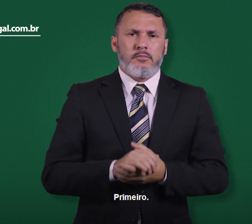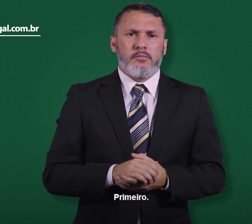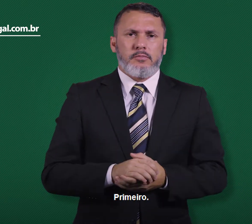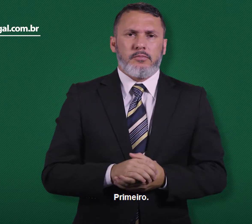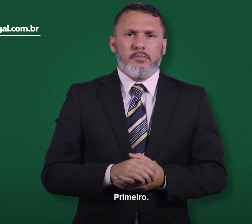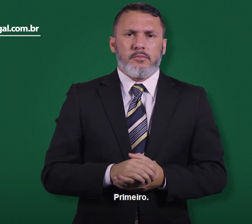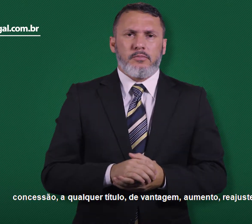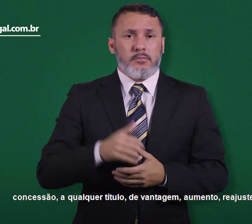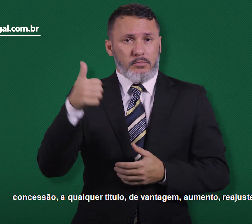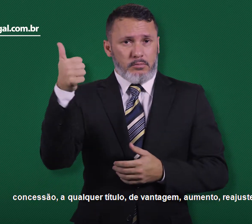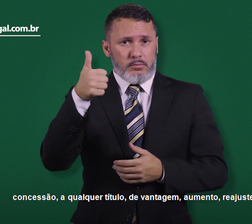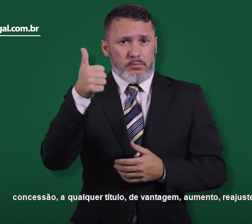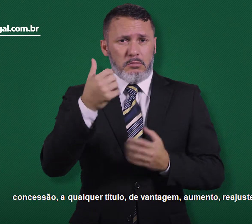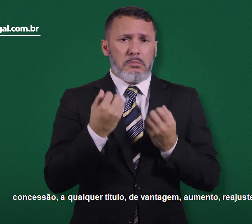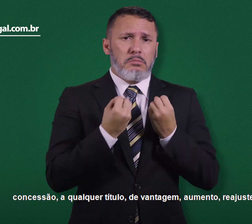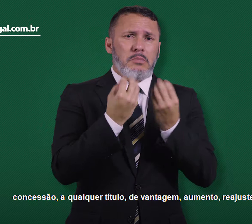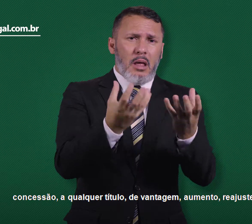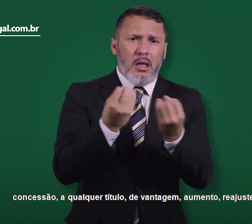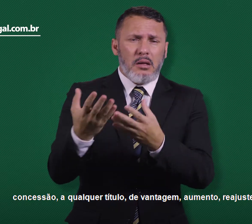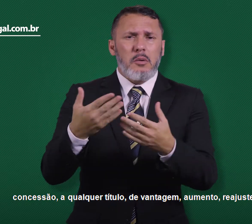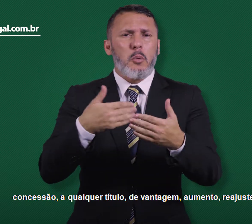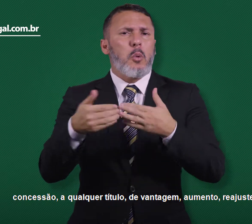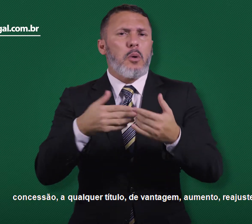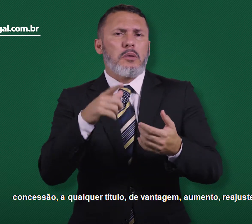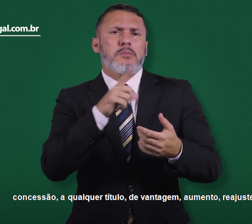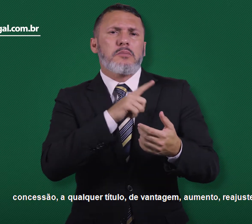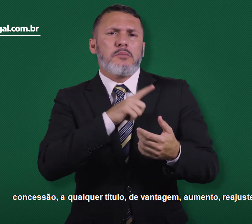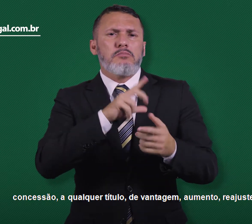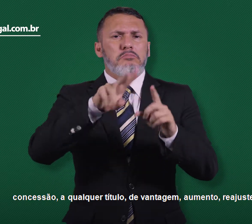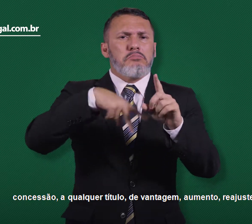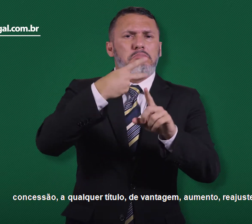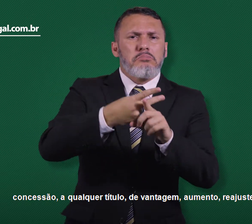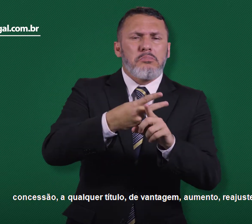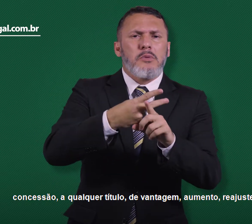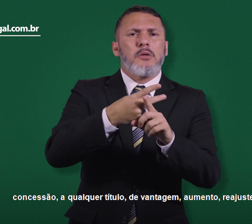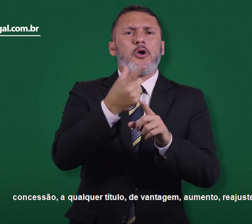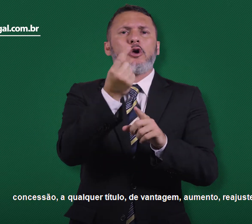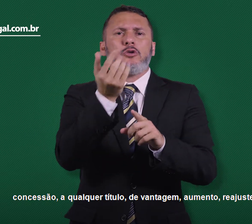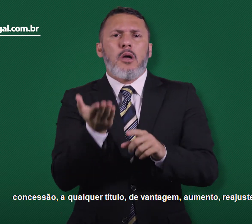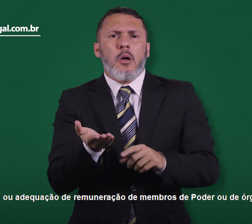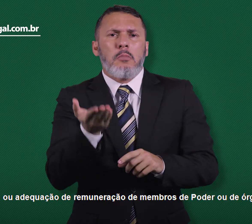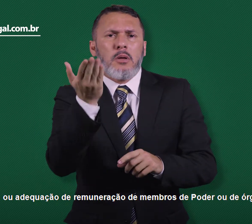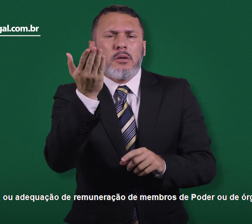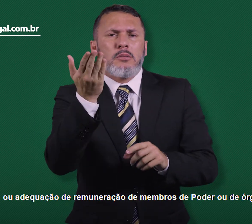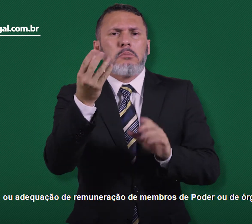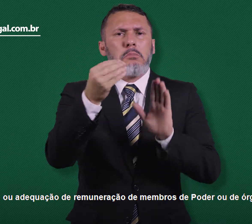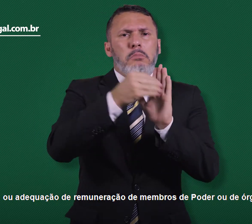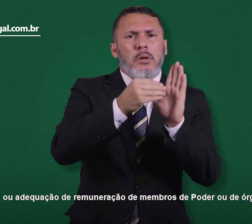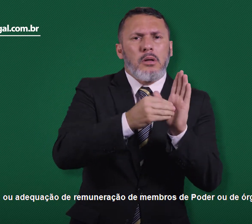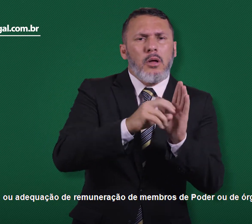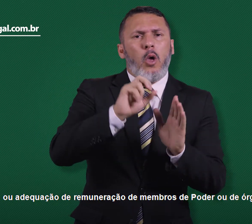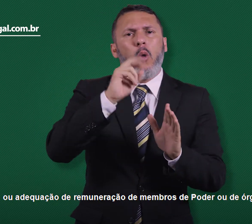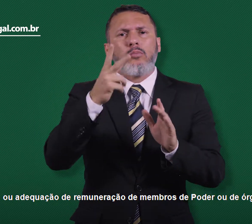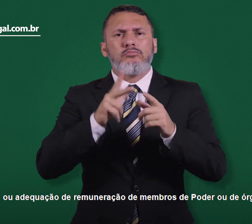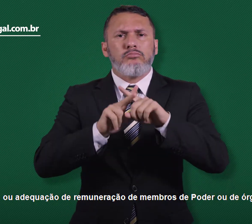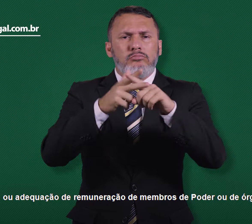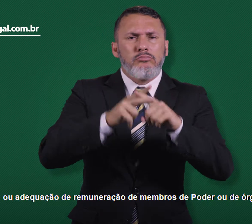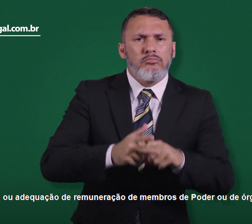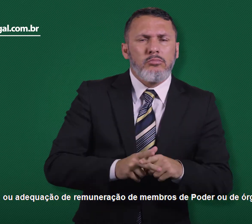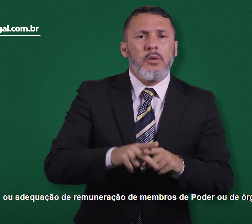Primeiro, concessão a qualquer título de vantagem, aumento, reajuste ou adequação de remuneração de membros de